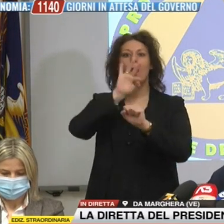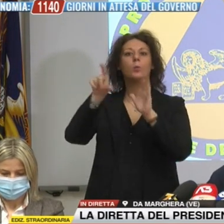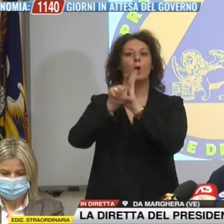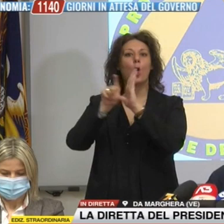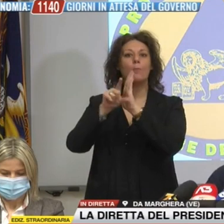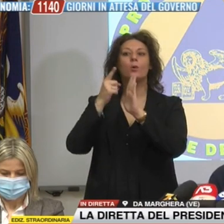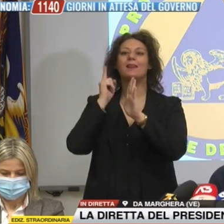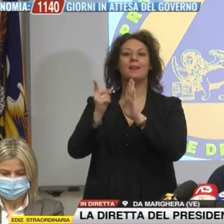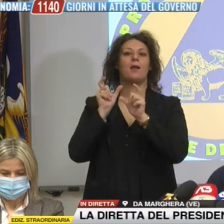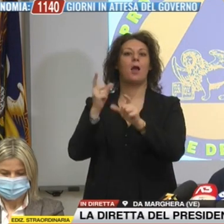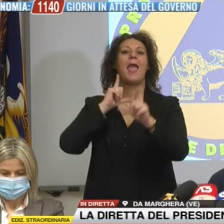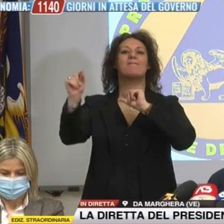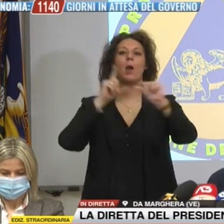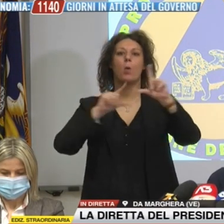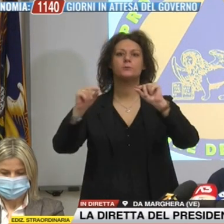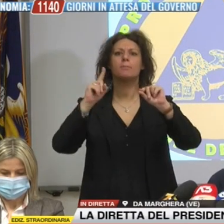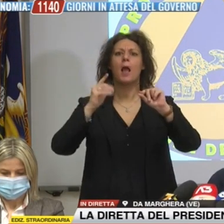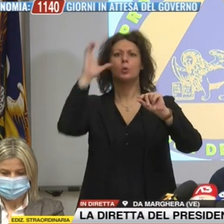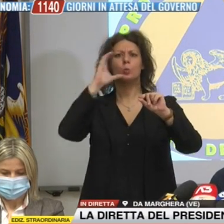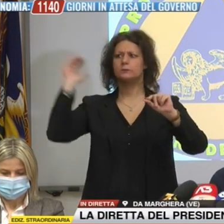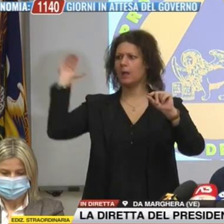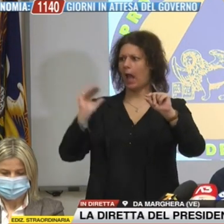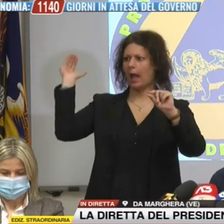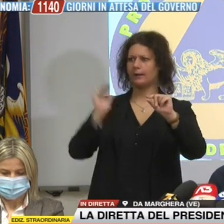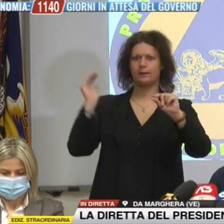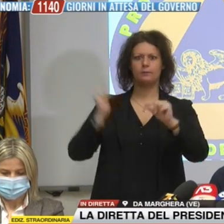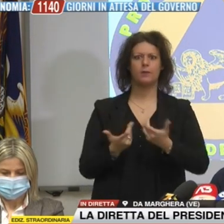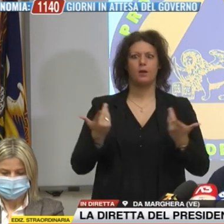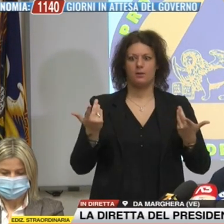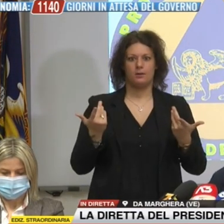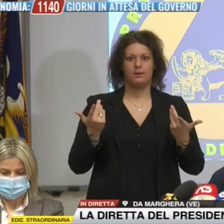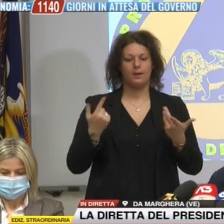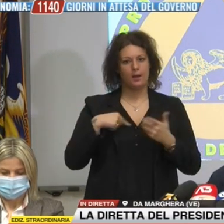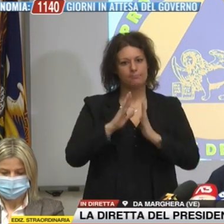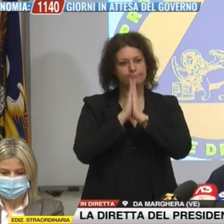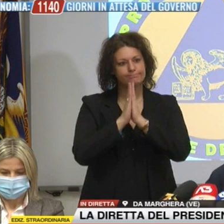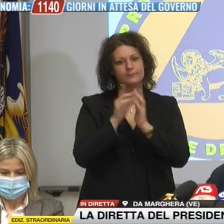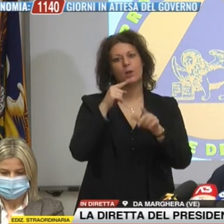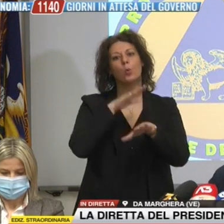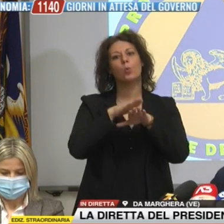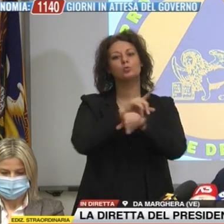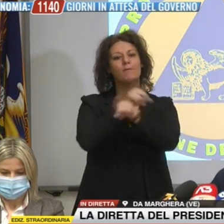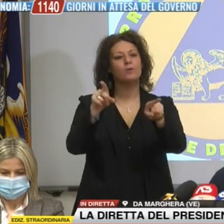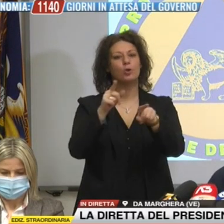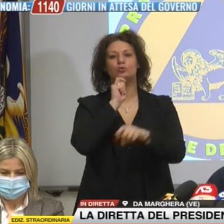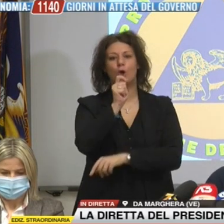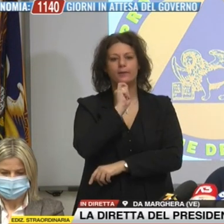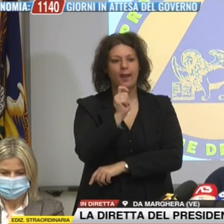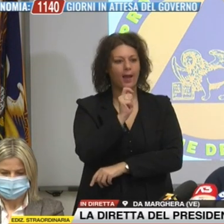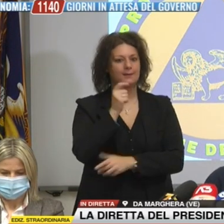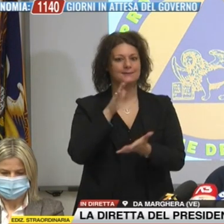turisti. Allora chiedo un appello alla stampa, fate capire che la situazione che c'è non è una passeggiata, insomma ci sono dei rischi.